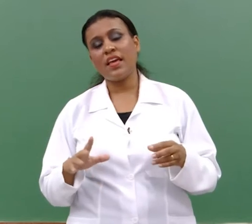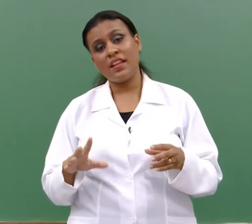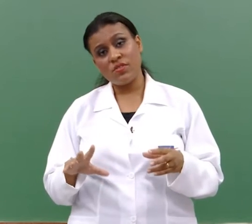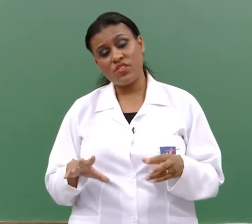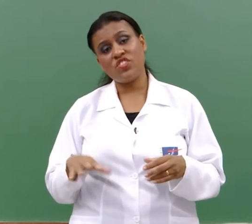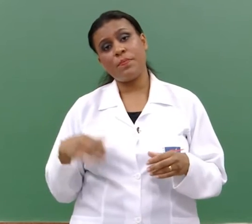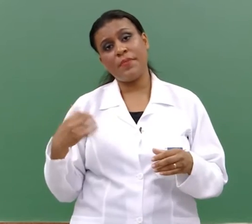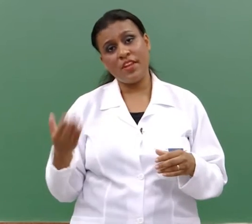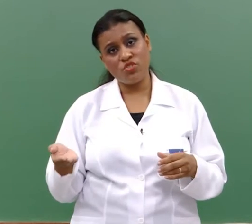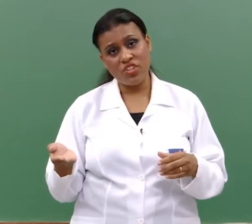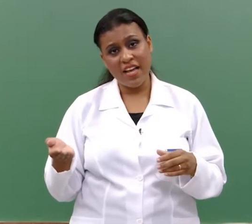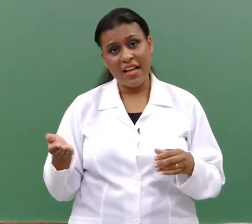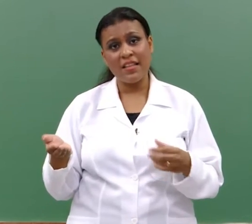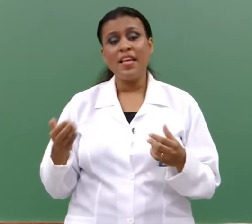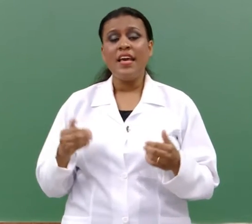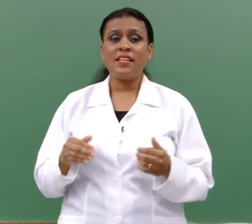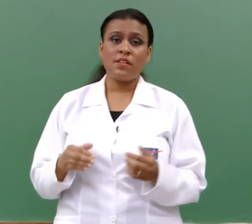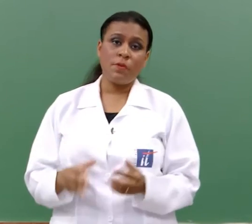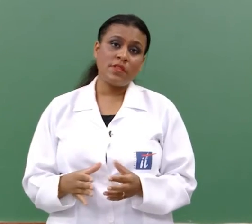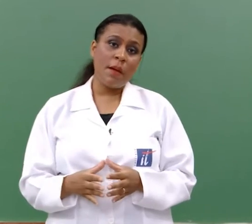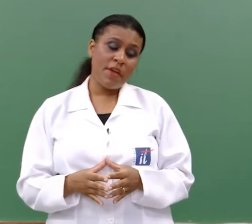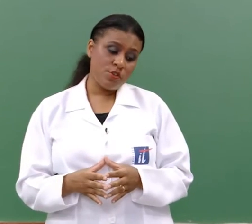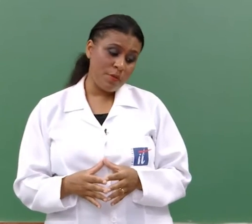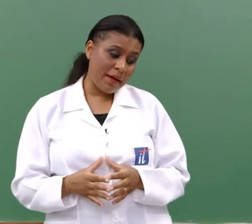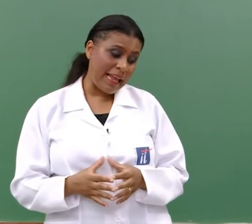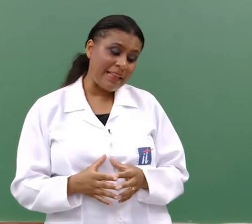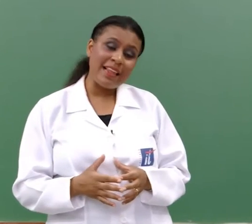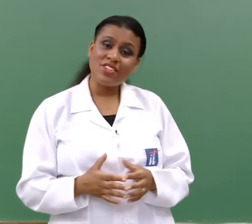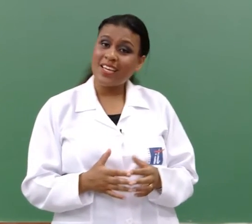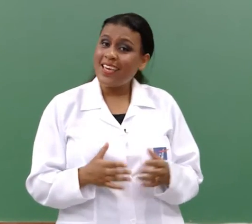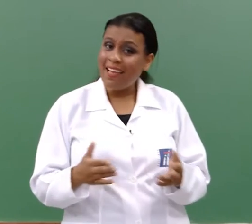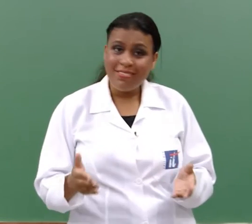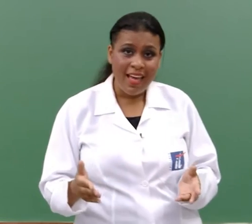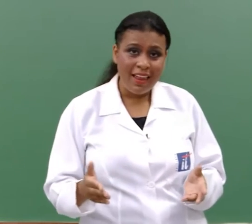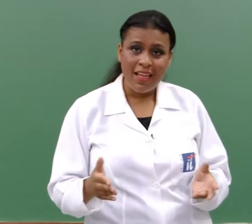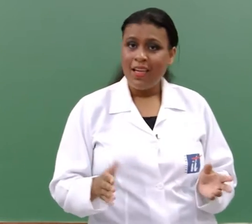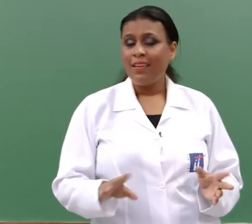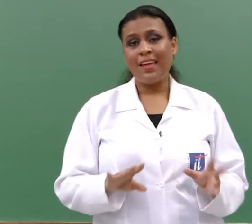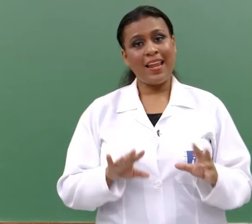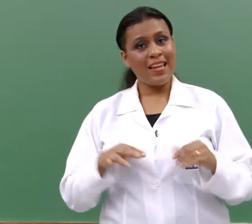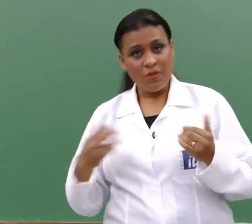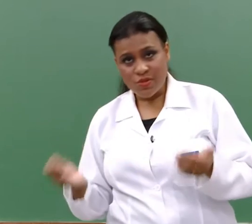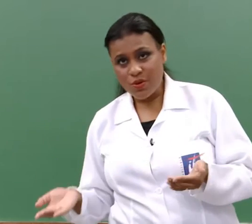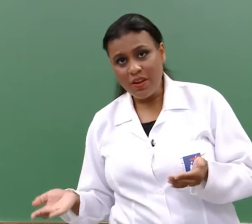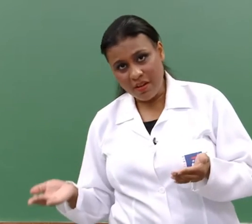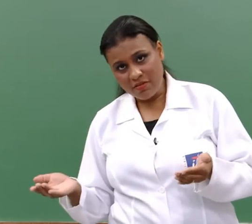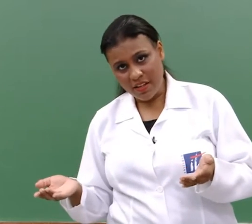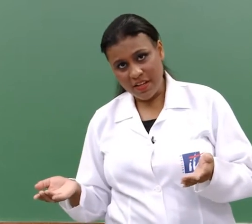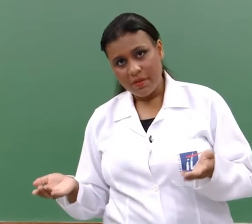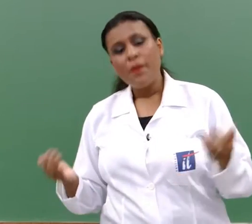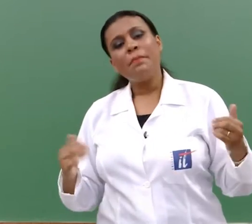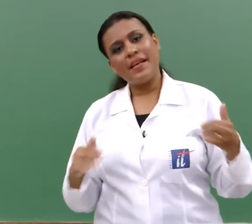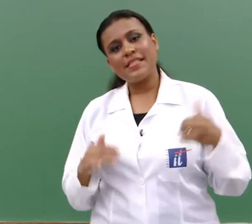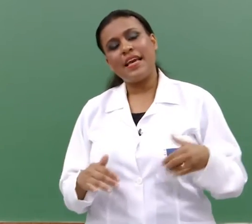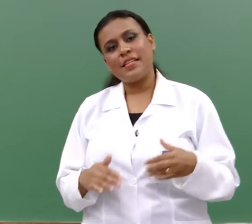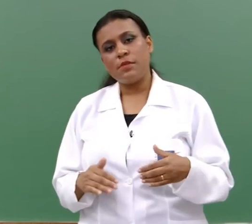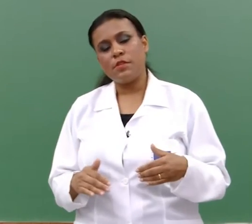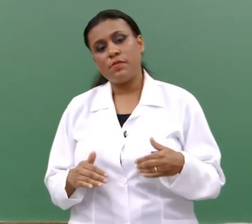ela não seja prejudicada exatamente por uma característica que é dela, que ela não escolheu ter, mas que ela simplesmente